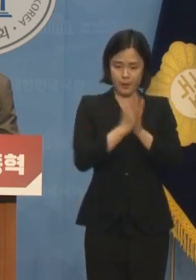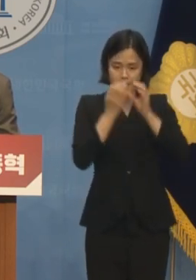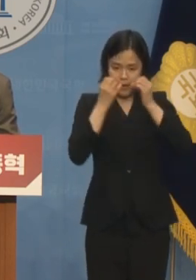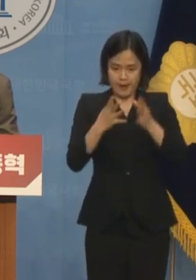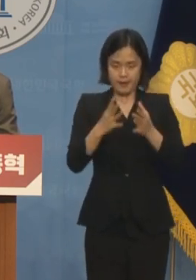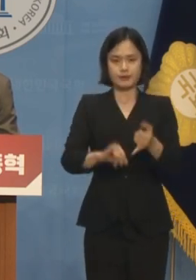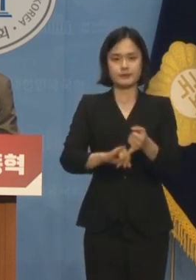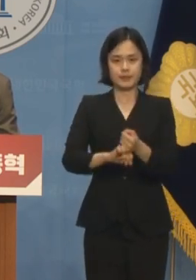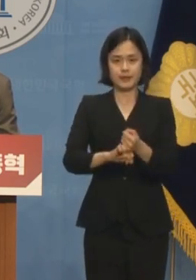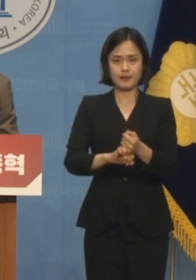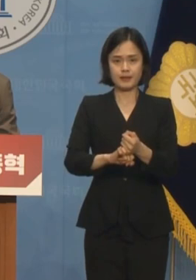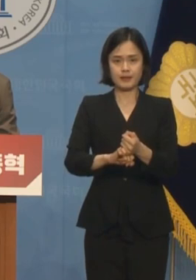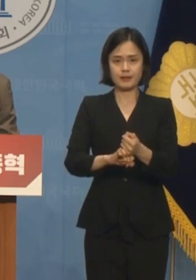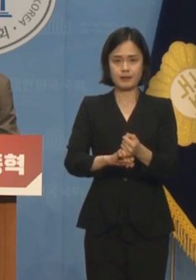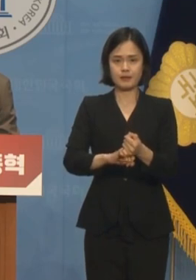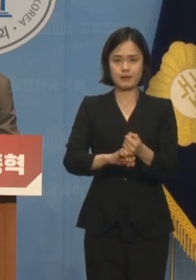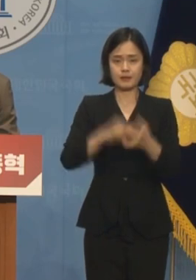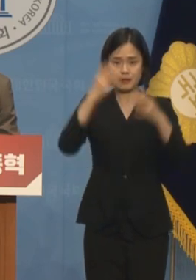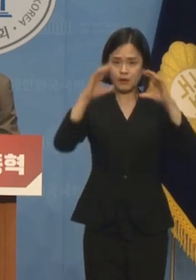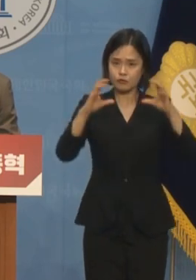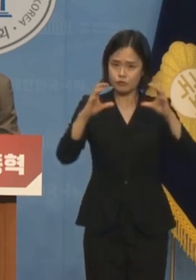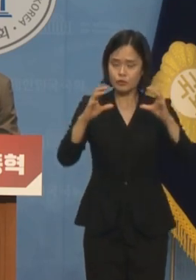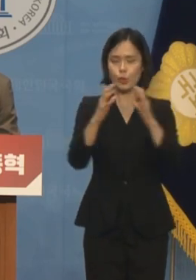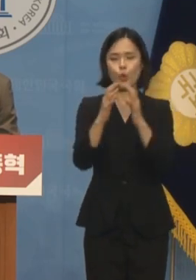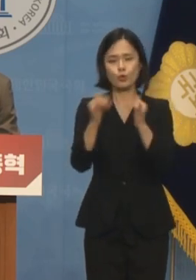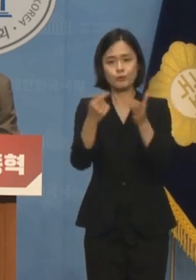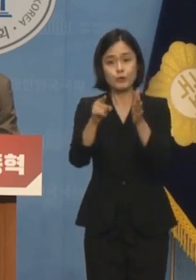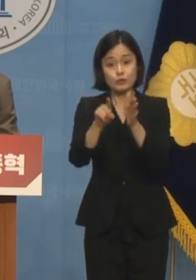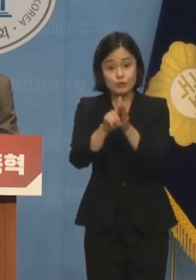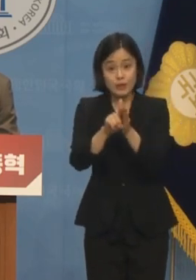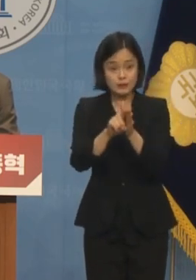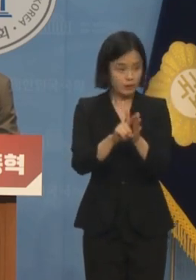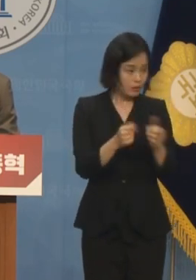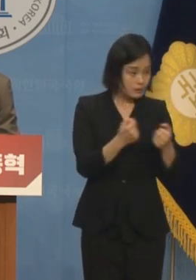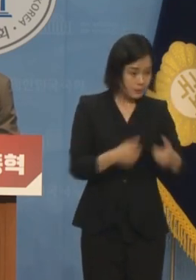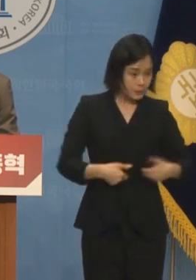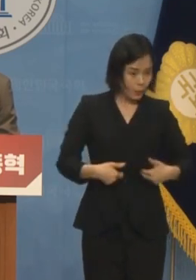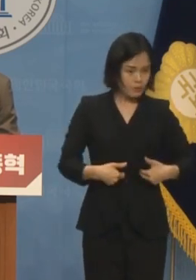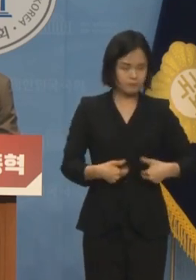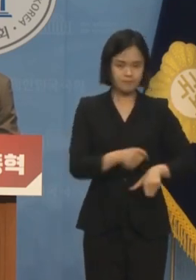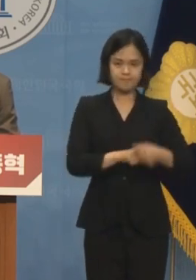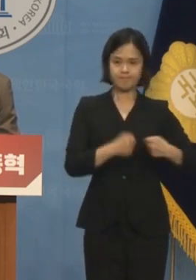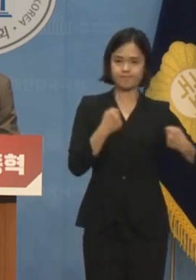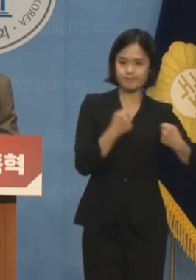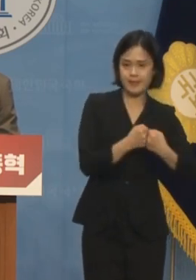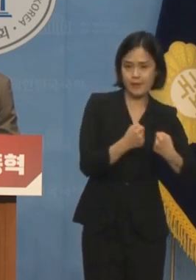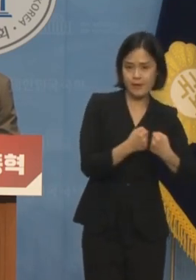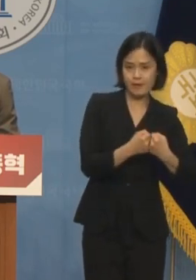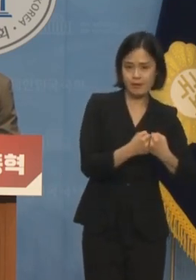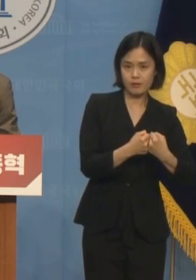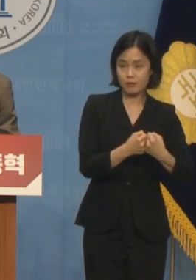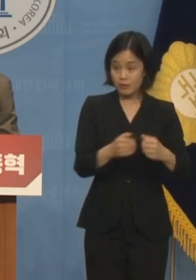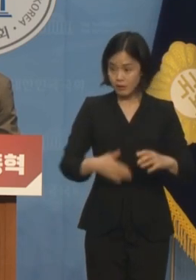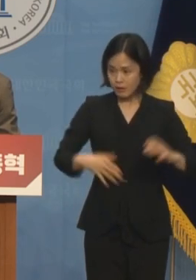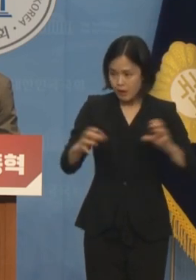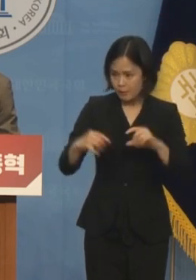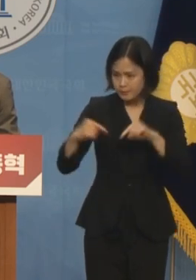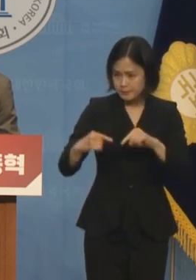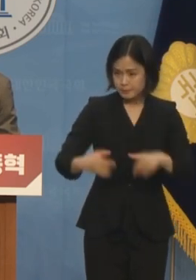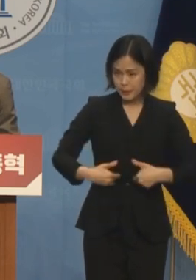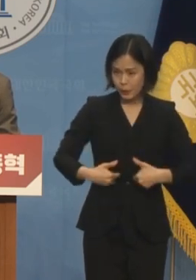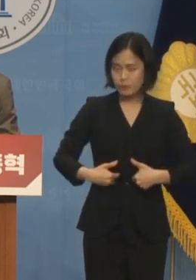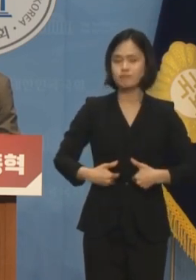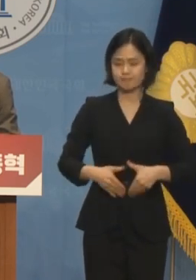나라와 국민을 위해 싸워야 할 때는 당차게 싸우고 힘을 합쳐야 할 때는 누구와도 협력하고